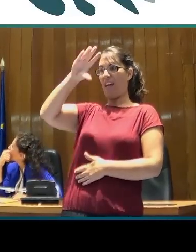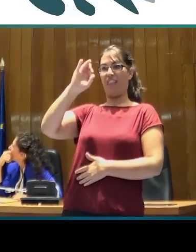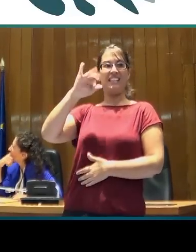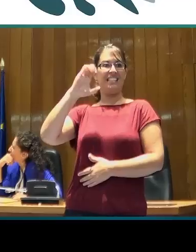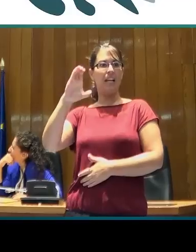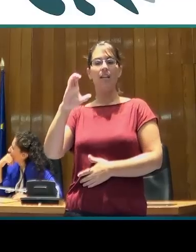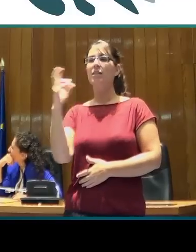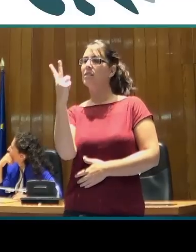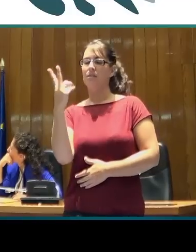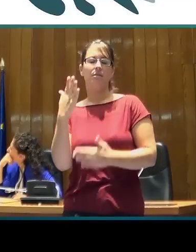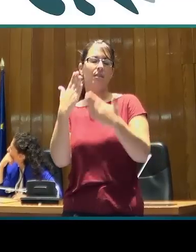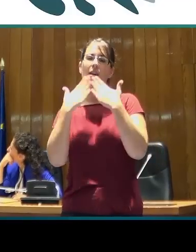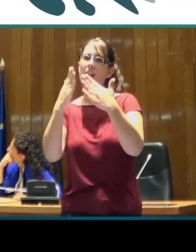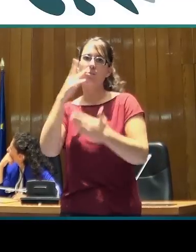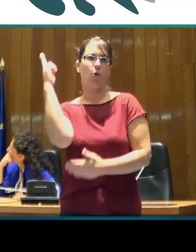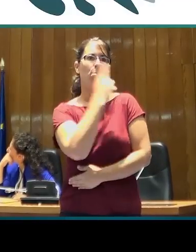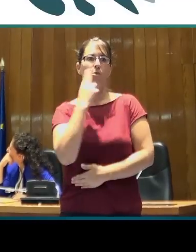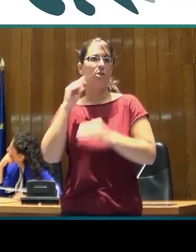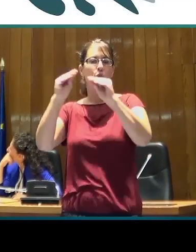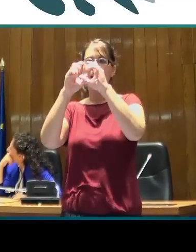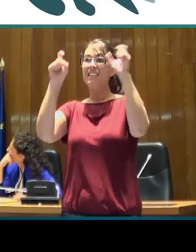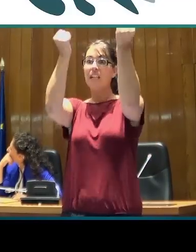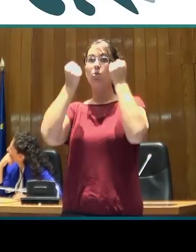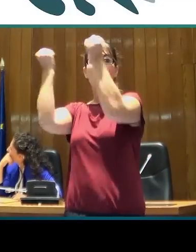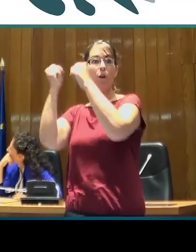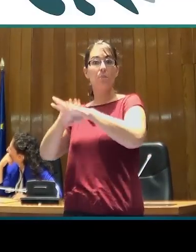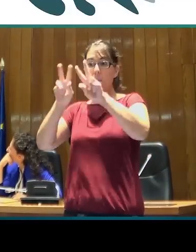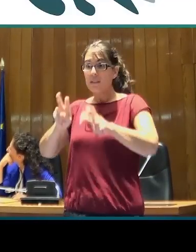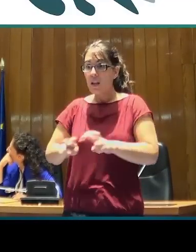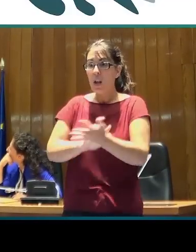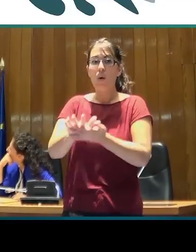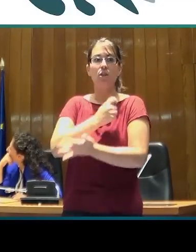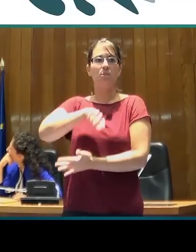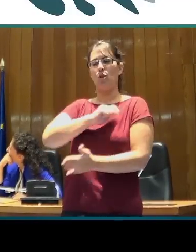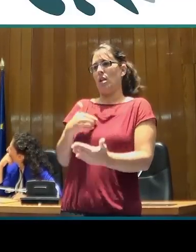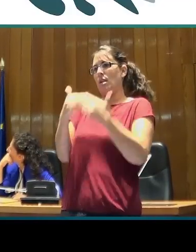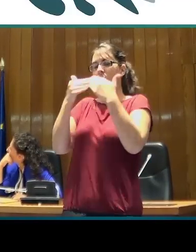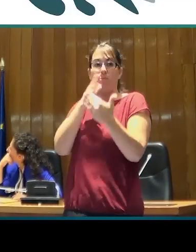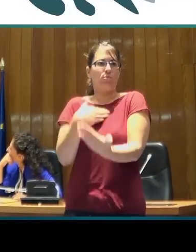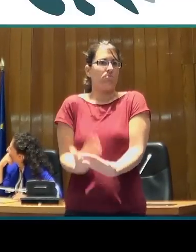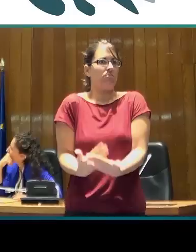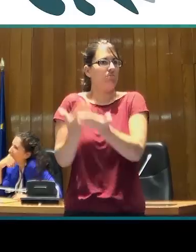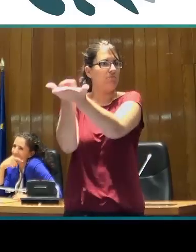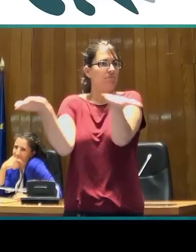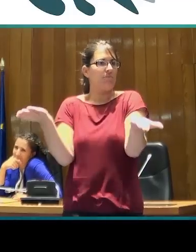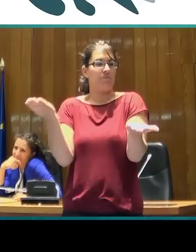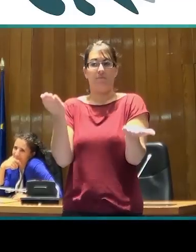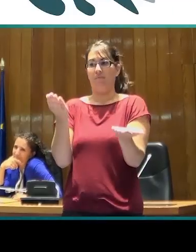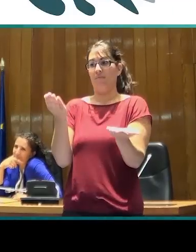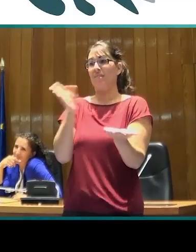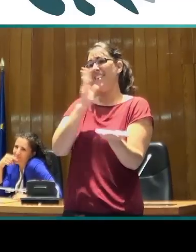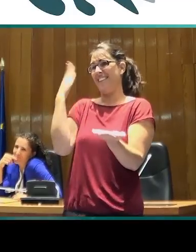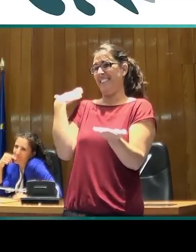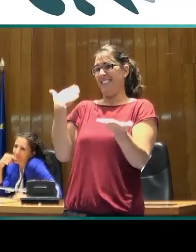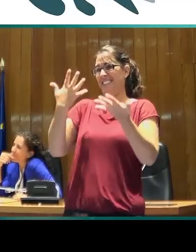adquirido rápidamente además por sus instituciones en la investigación de la lengua sinos española, demostrando que efectivamente, como decía el lema de la